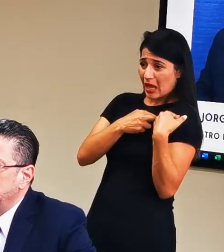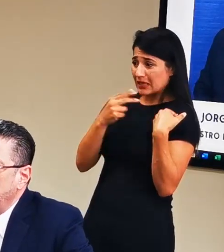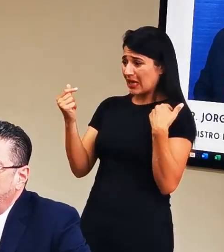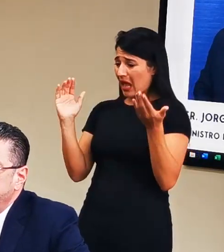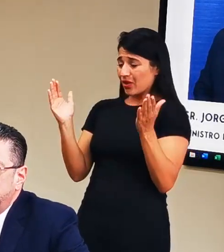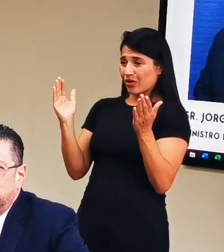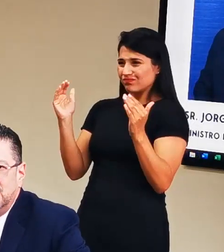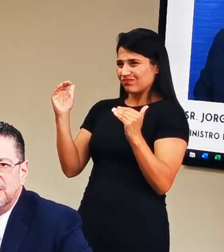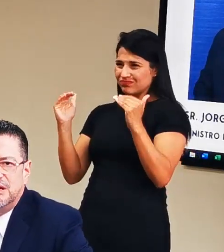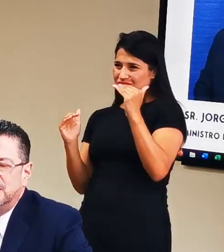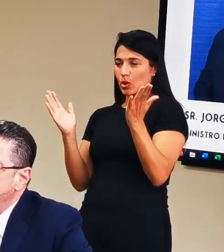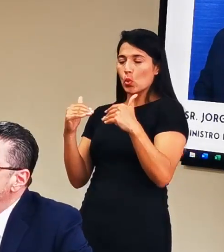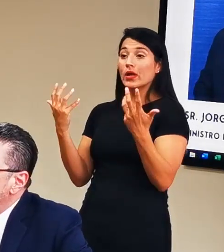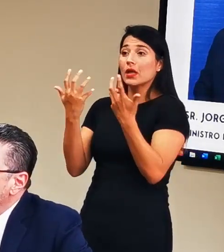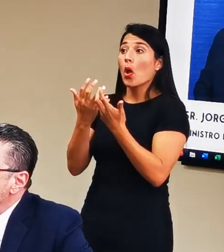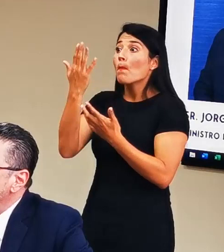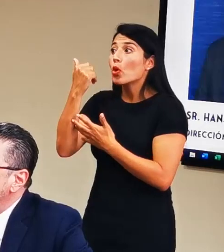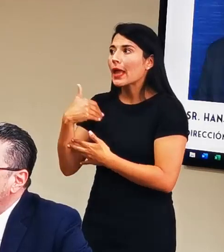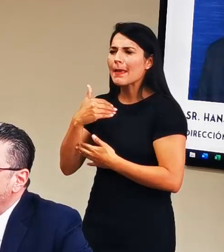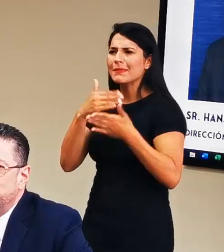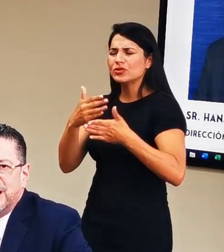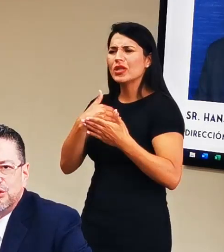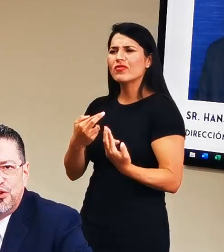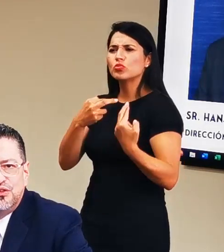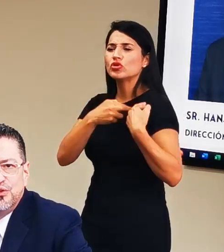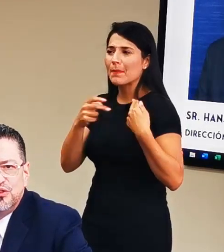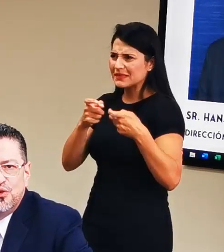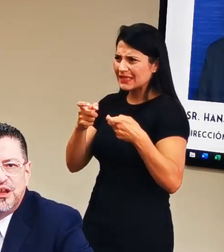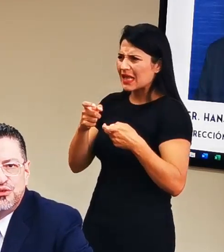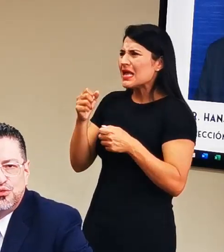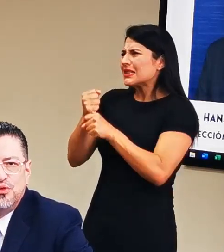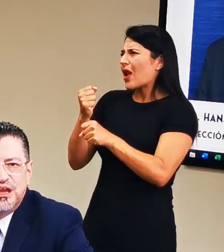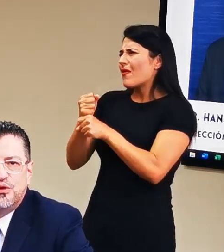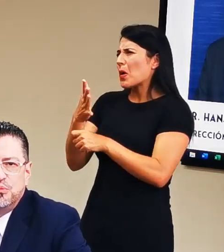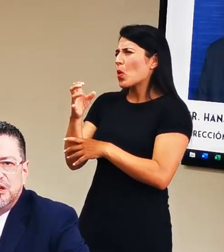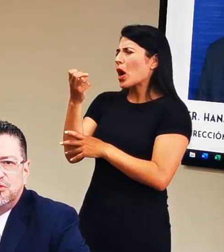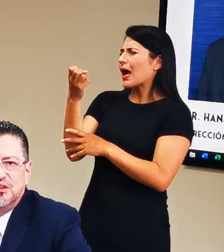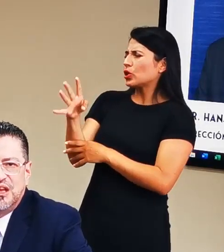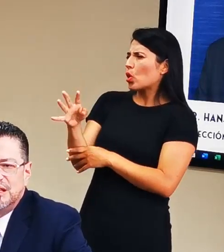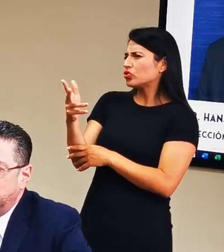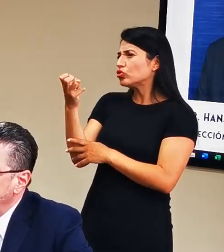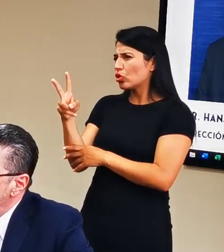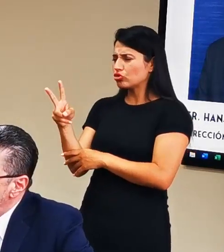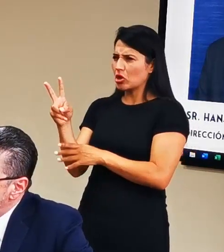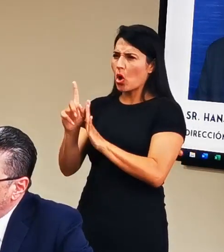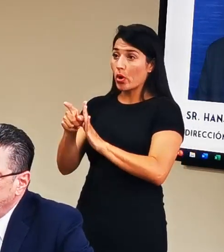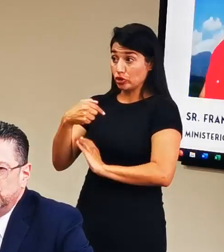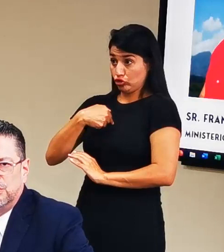tiene responsabilidad administrativa, son horas de trabajo, 14, 12 horas, yo estuve ahí como ministro de